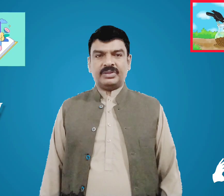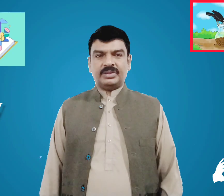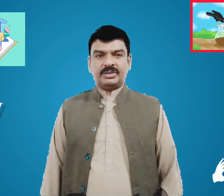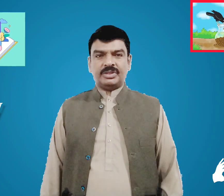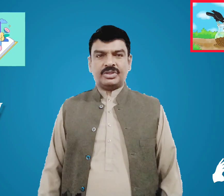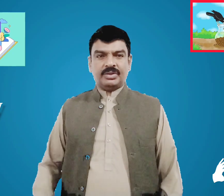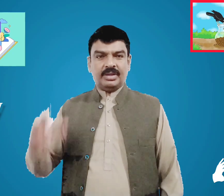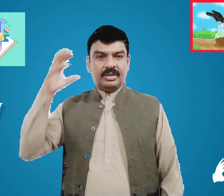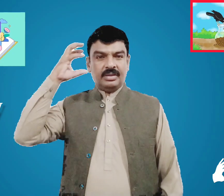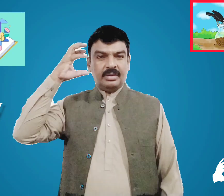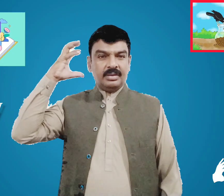स्टोरी